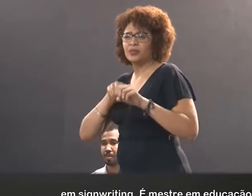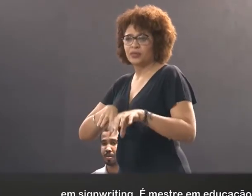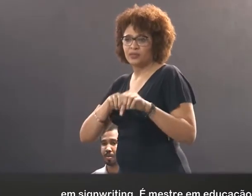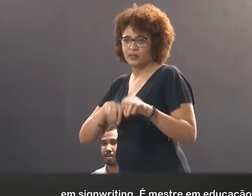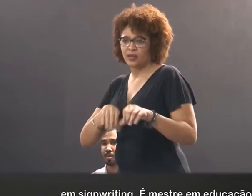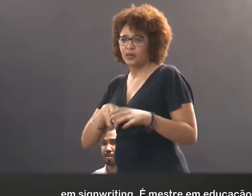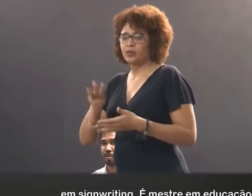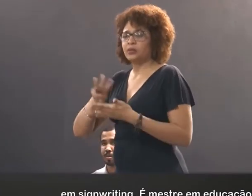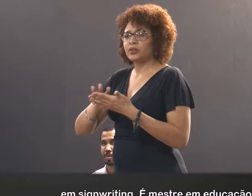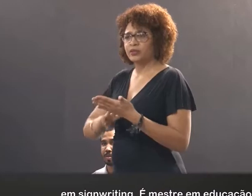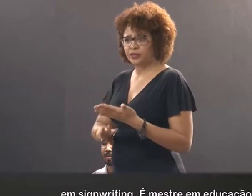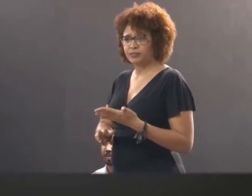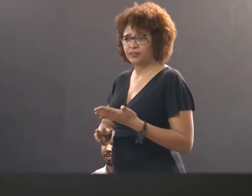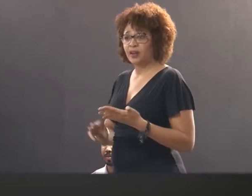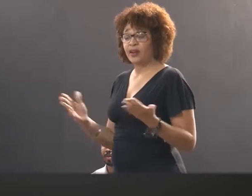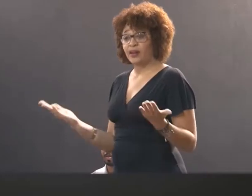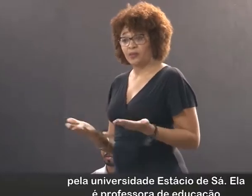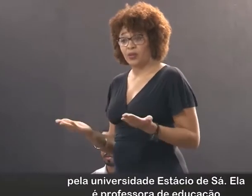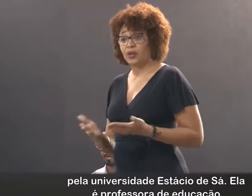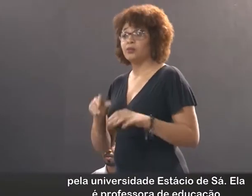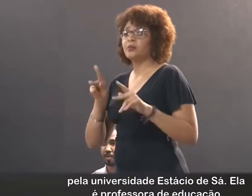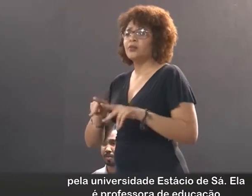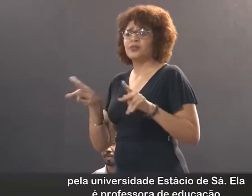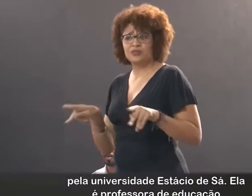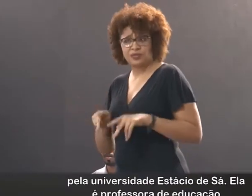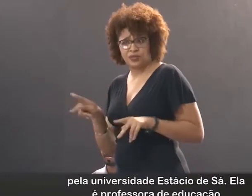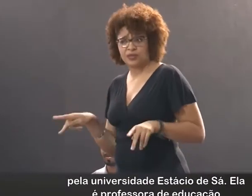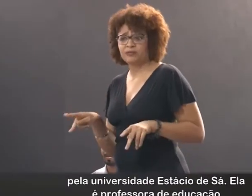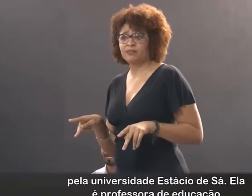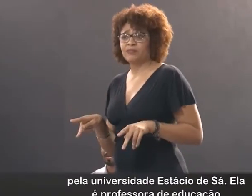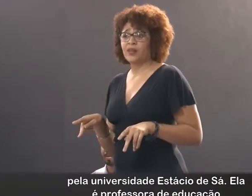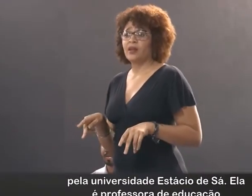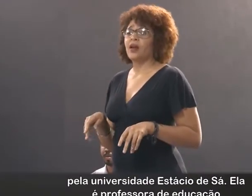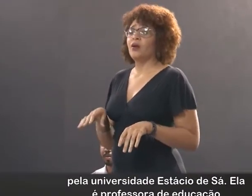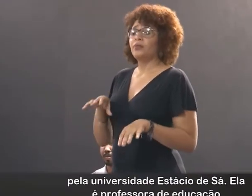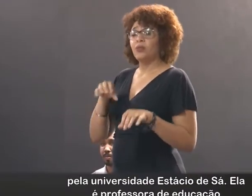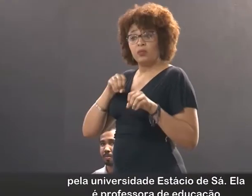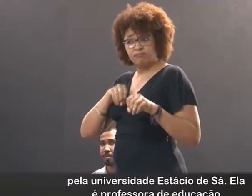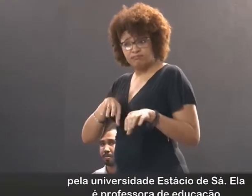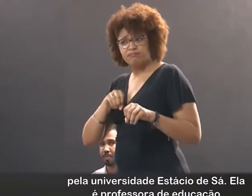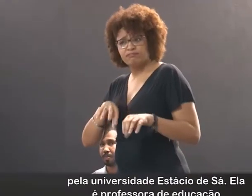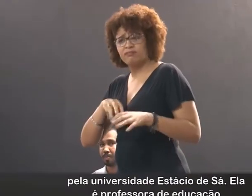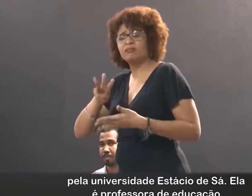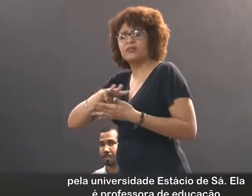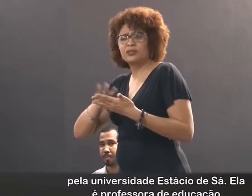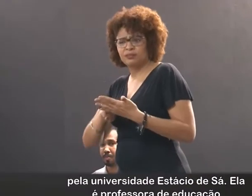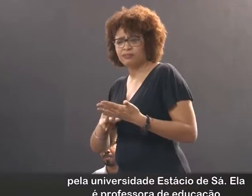Mestre em Educação pela Universidade Estácio de Sá. Ela é professora de